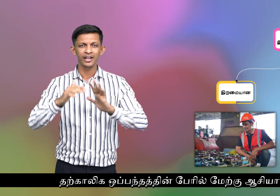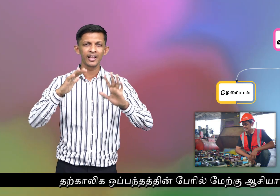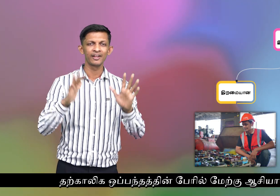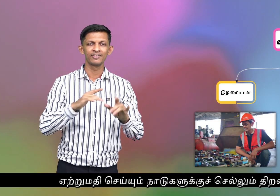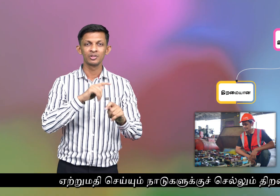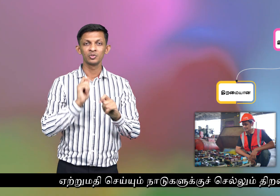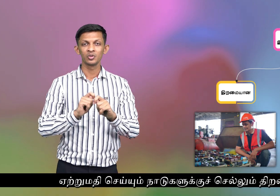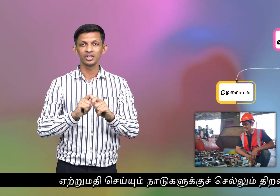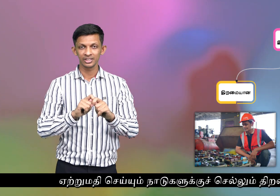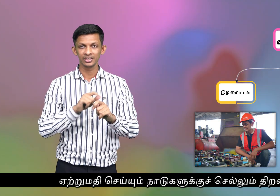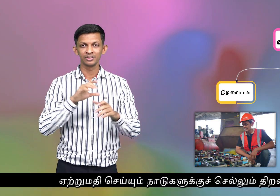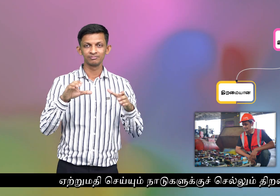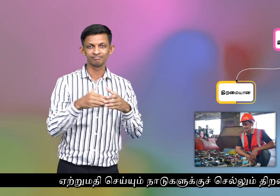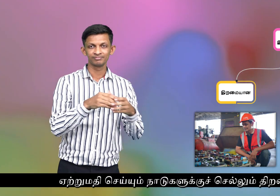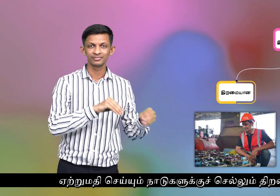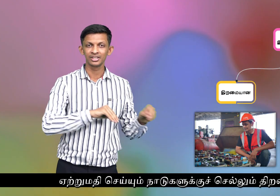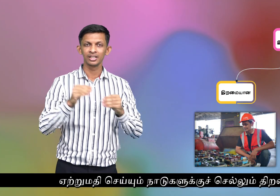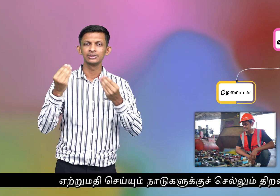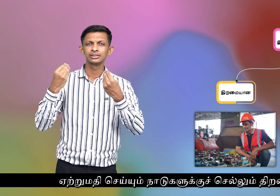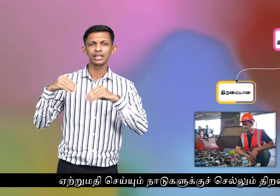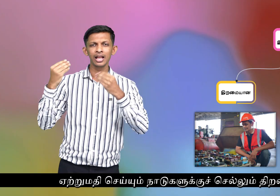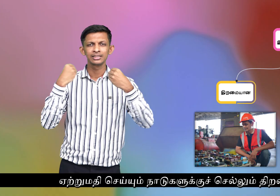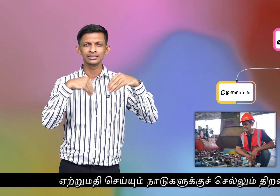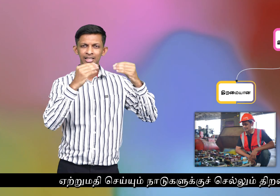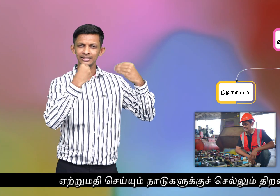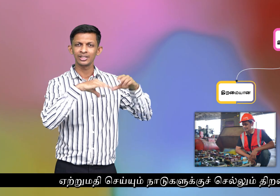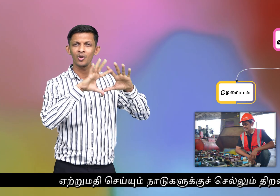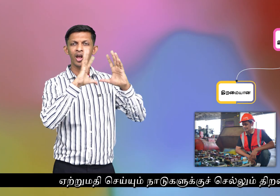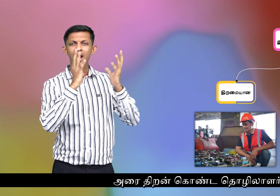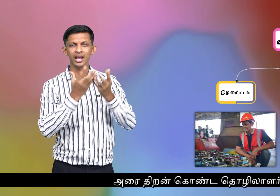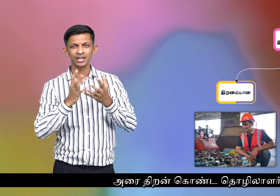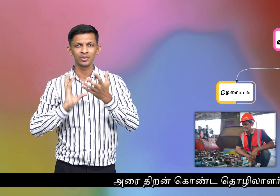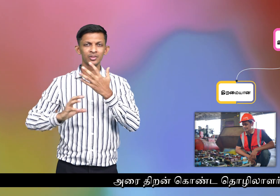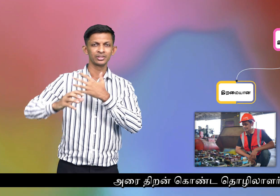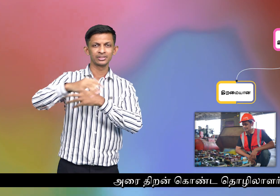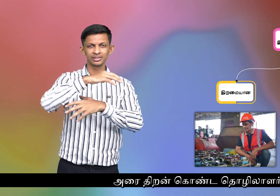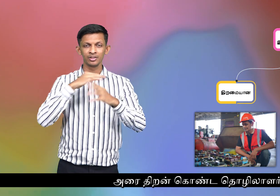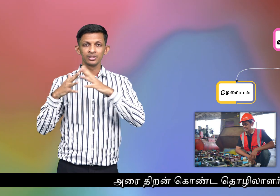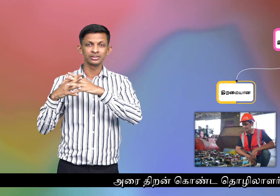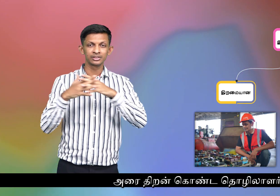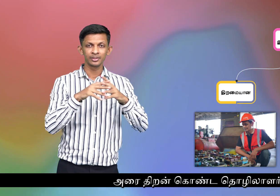எண்ணெய் ஏற்றுமதி செய்யும் நாடுகளுக்கு செல்லும் திறமையற்ற மற்றும் அரைதிறன் கொண்ட தொழிலாளர்கள்.